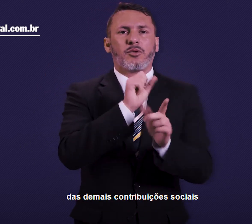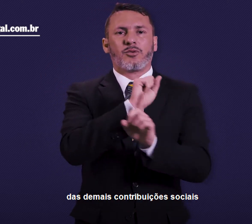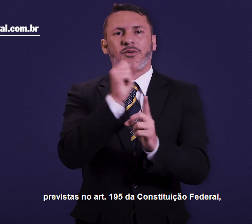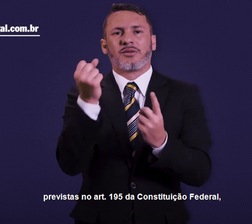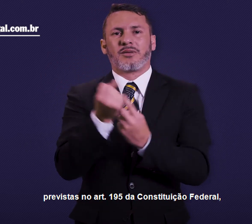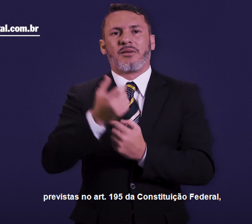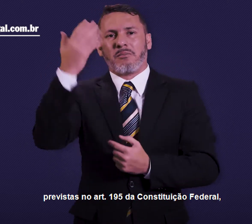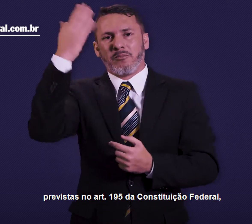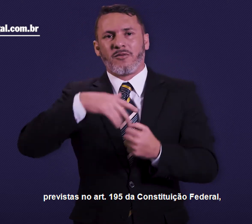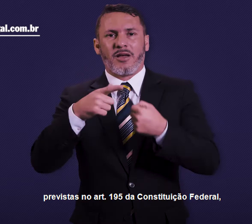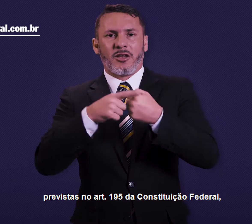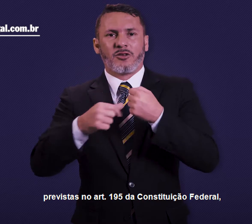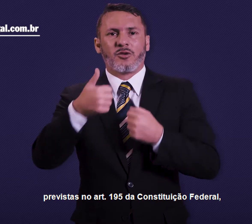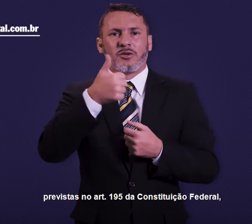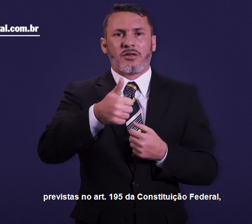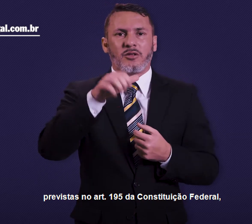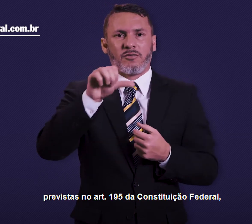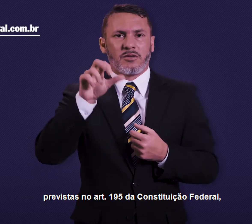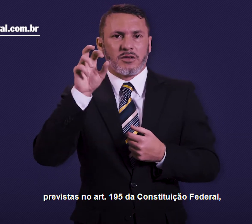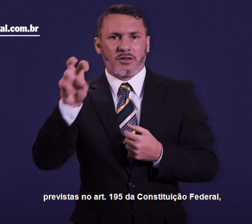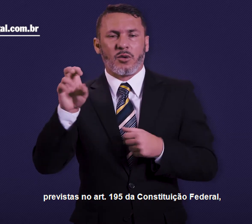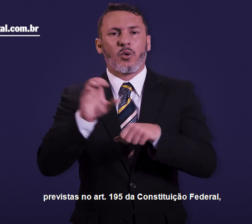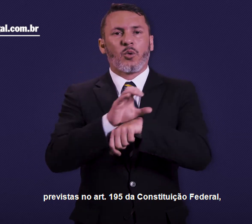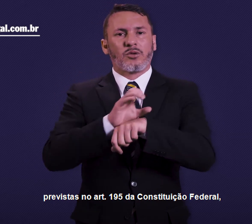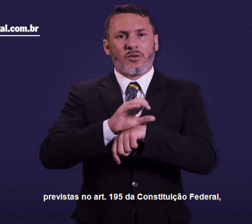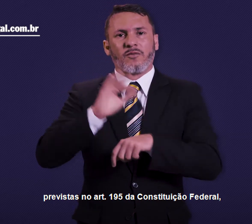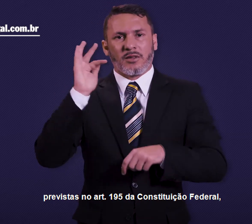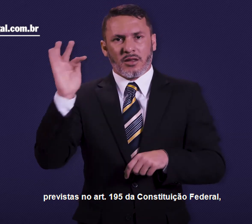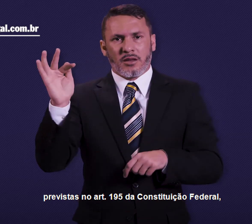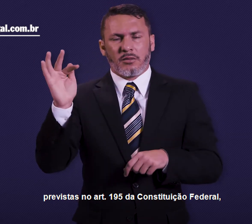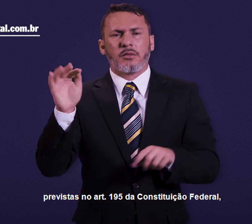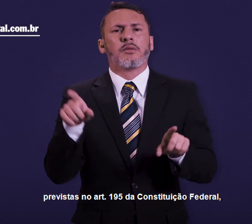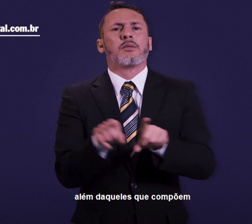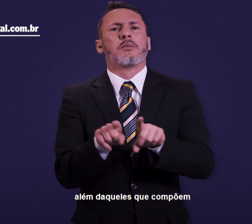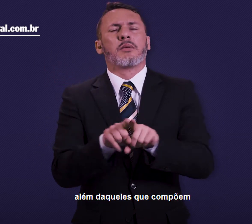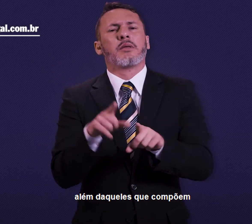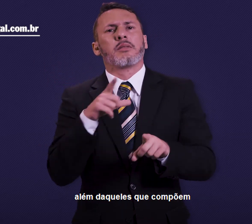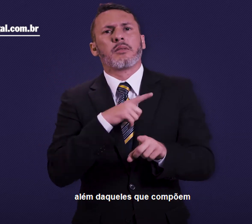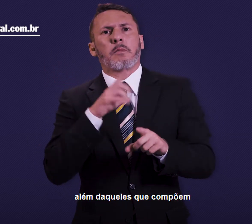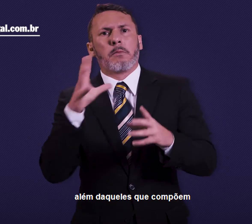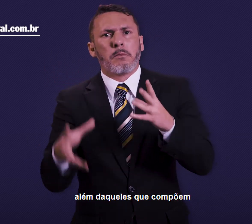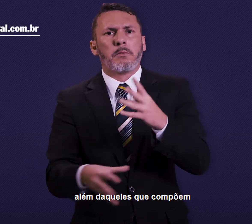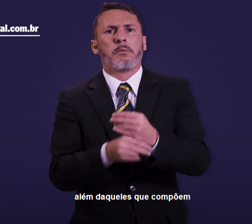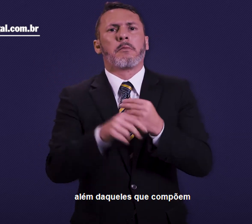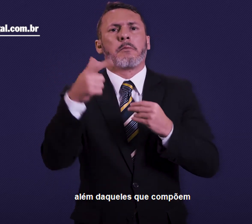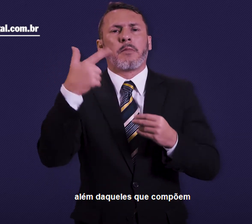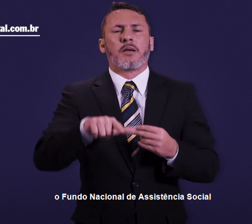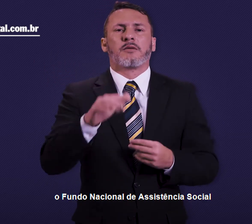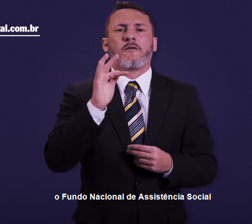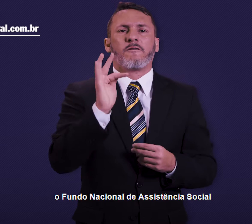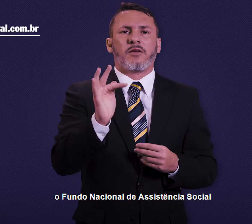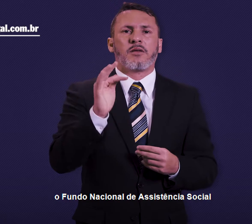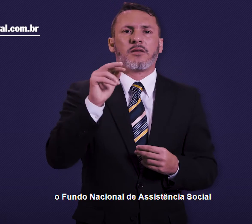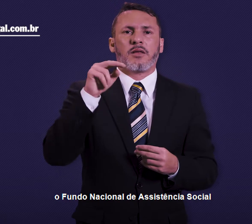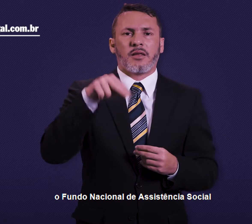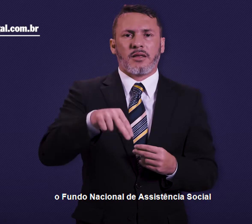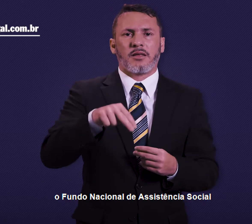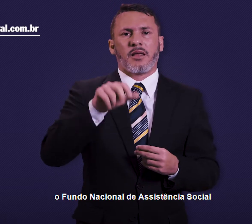sociais previstas no artigo 195 da Constituição Federal, além daqueles que compõem o Fundo Nacional de